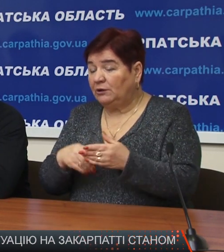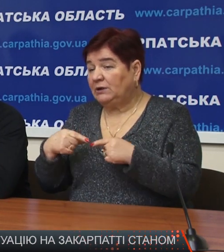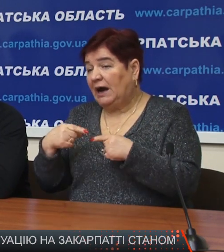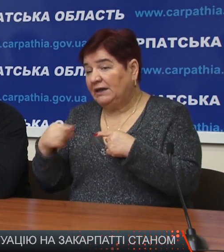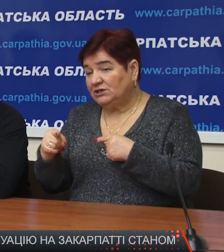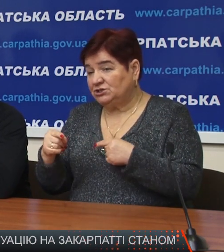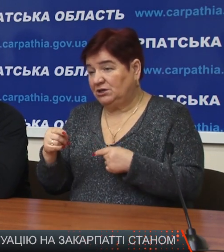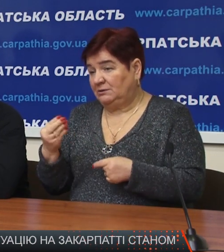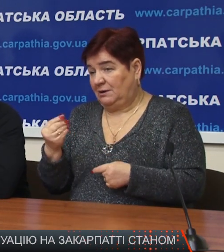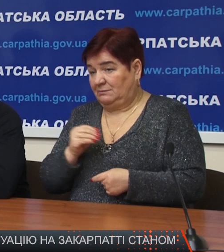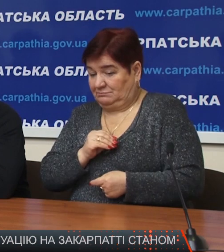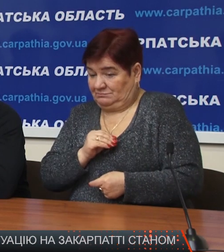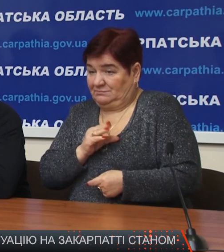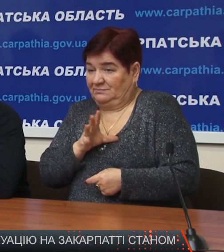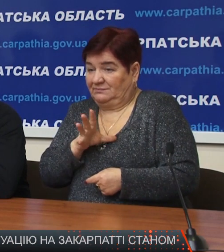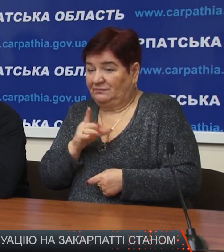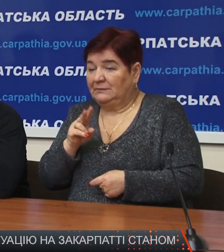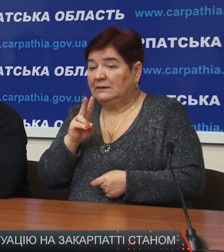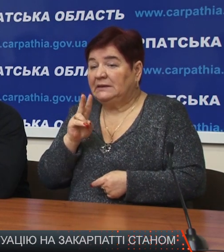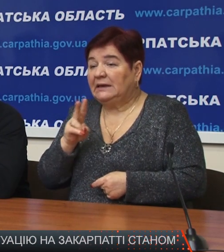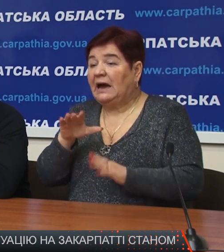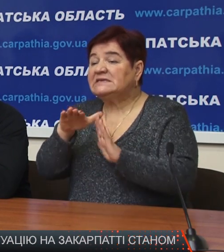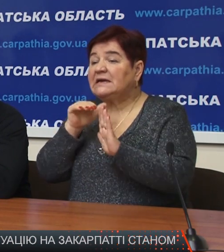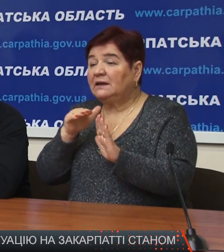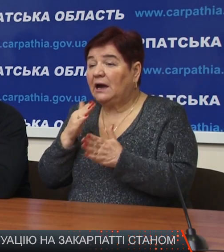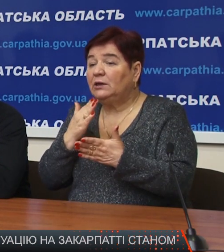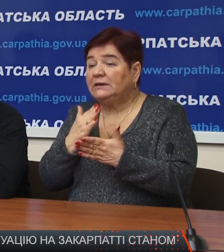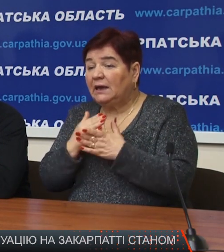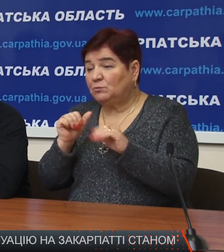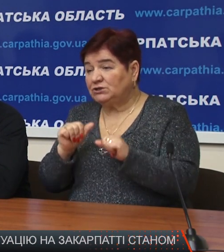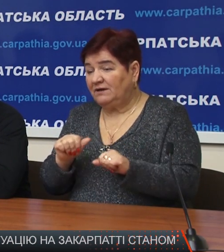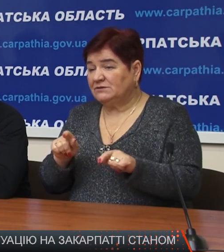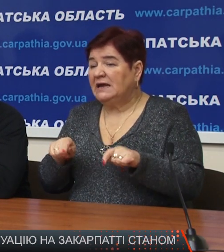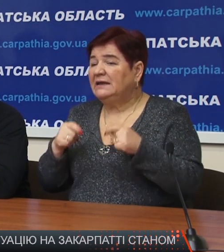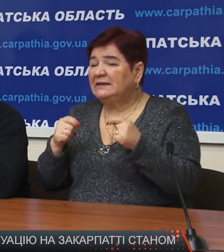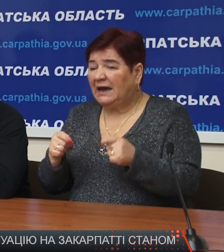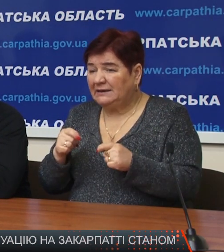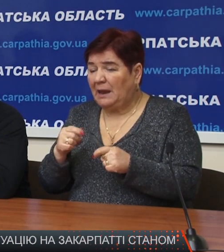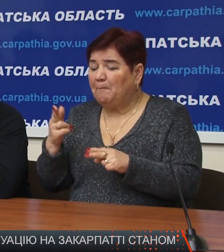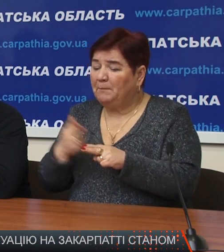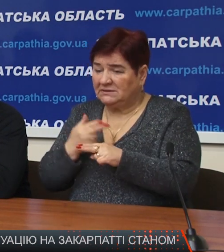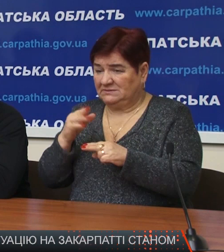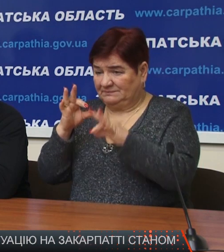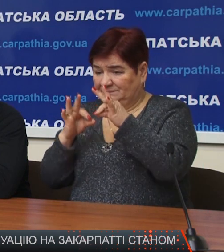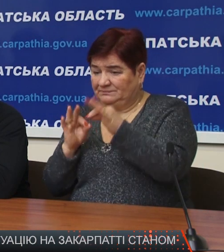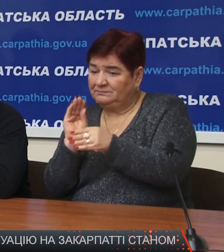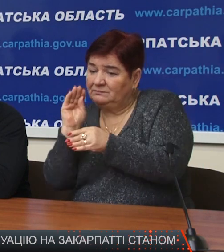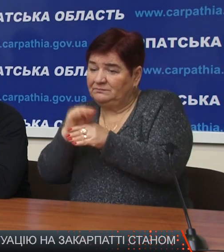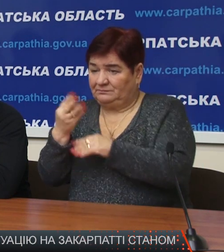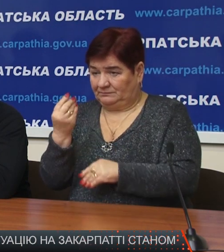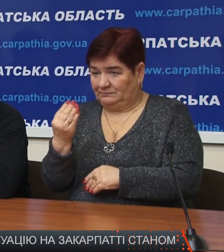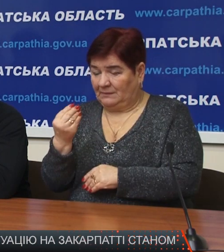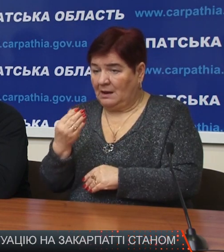на цьому наживаються. Тому я закликаю, є можливість віддати без всяких націнок ці продукти, щоб люди могли харчуватися. І